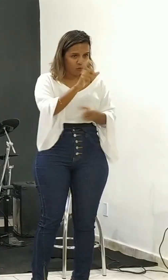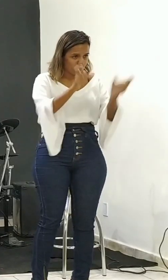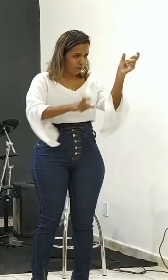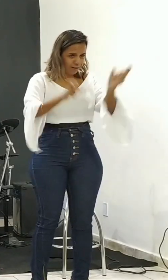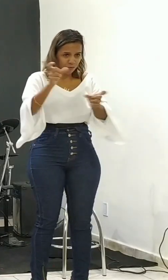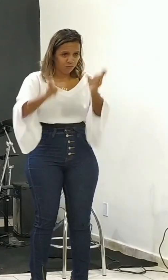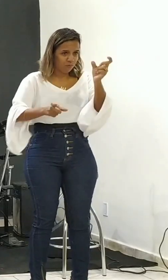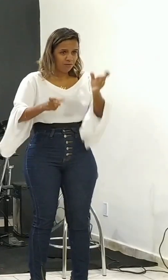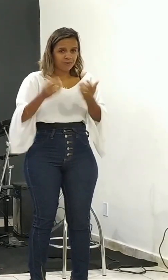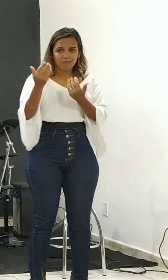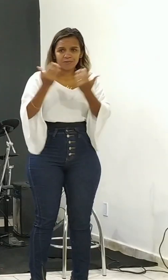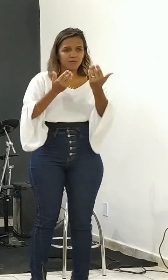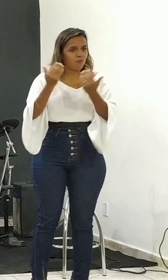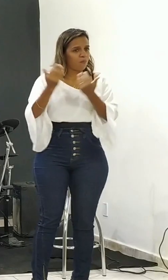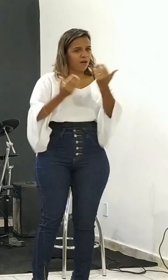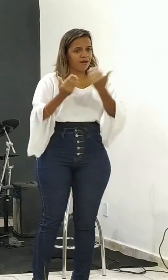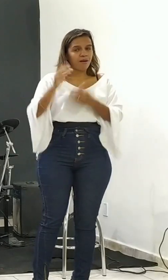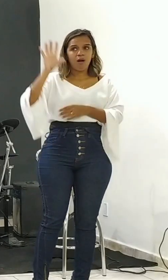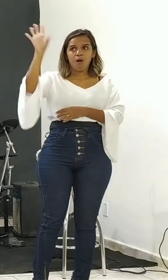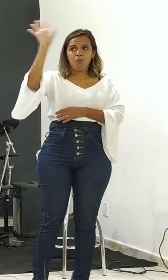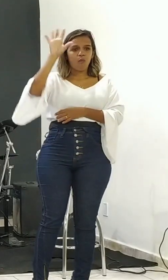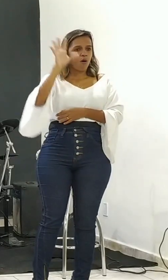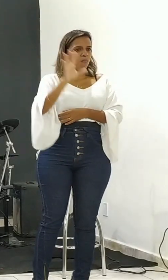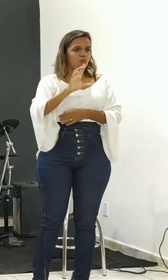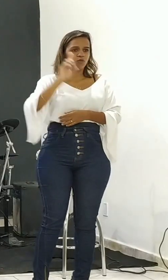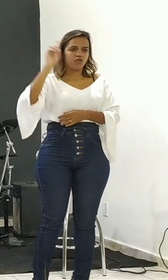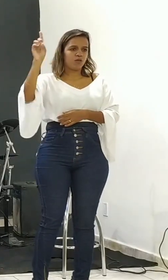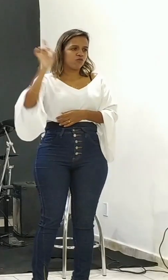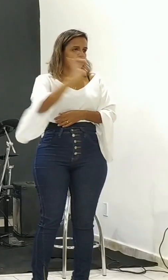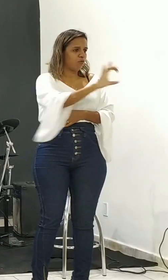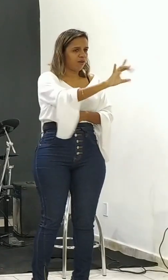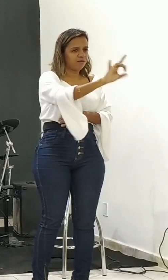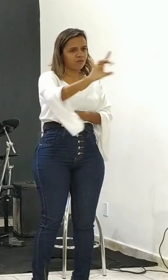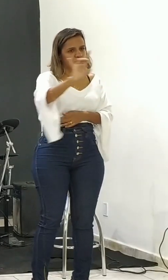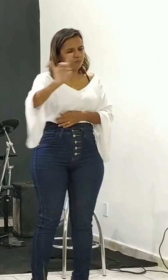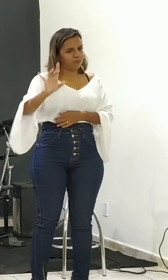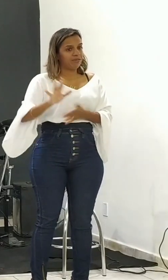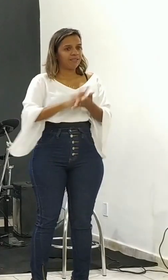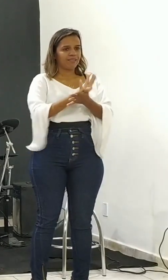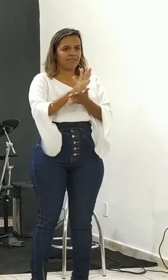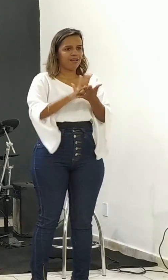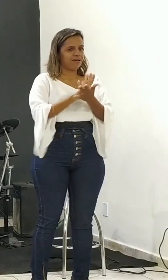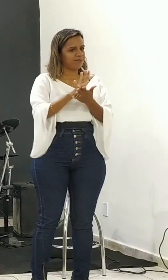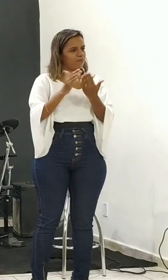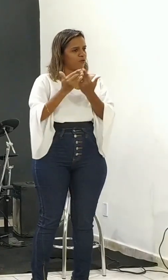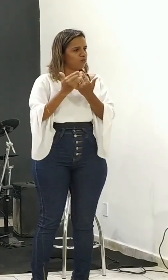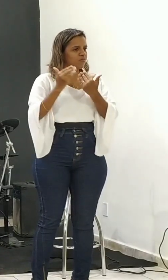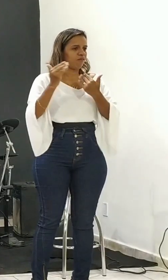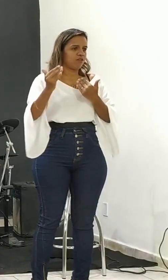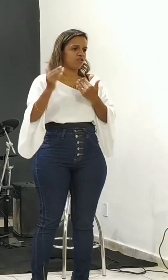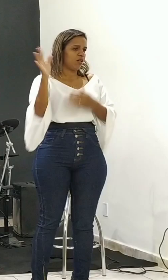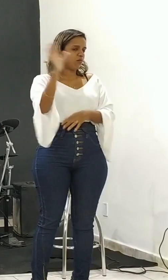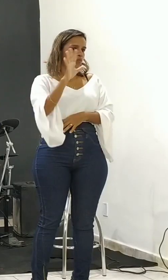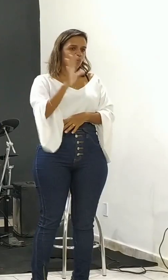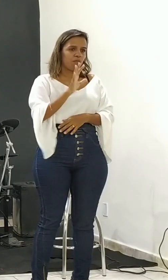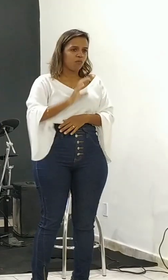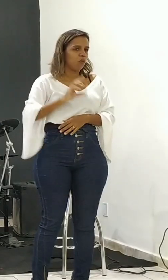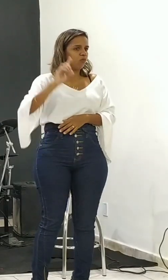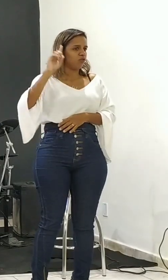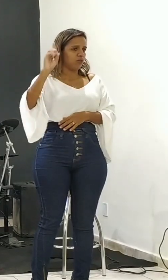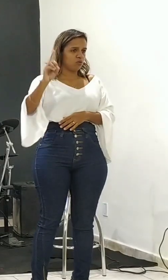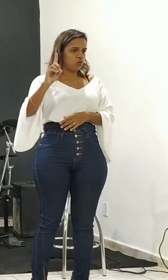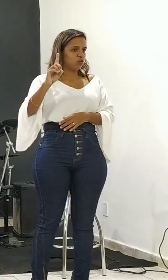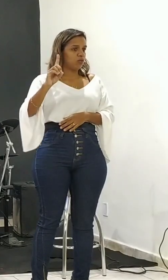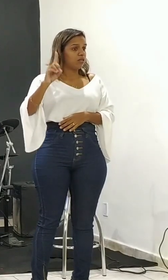por nós. Nada pode te separar do amor de Deus. Ele está contigo em todos os